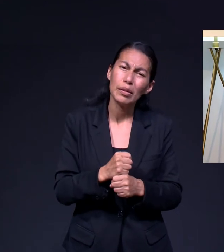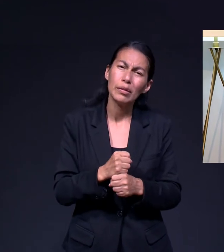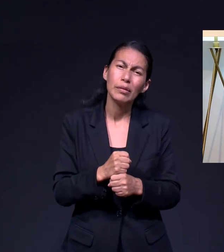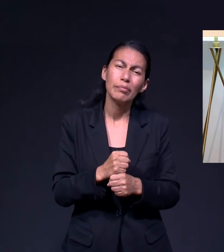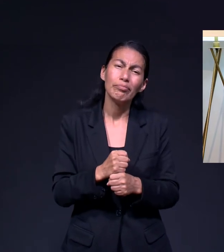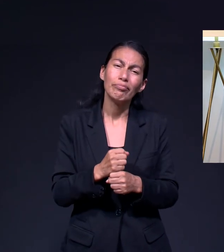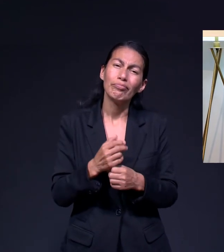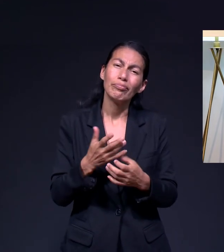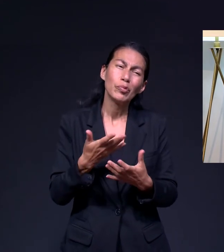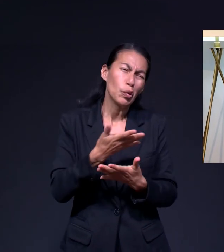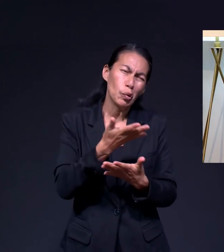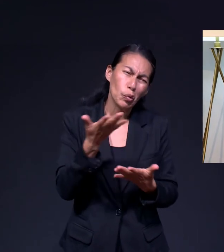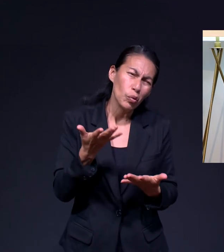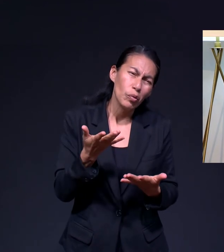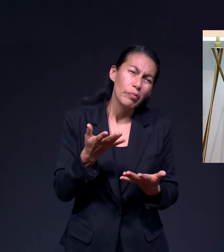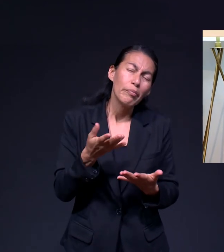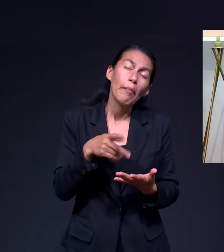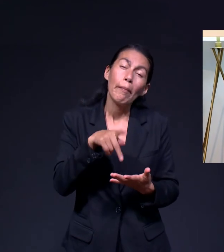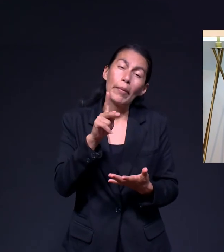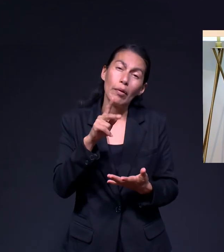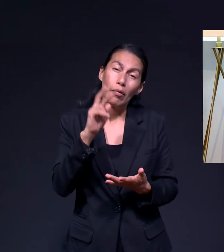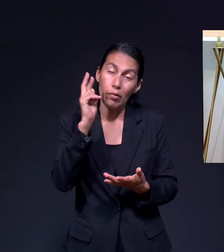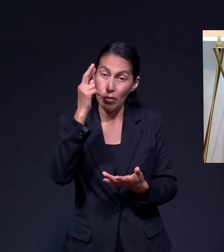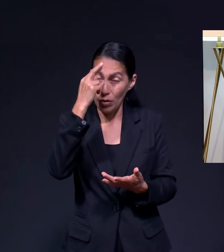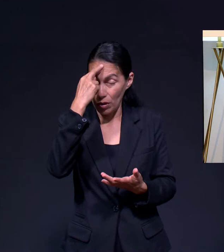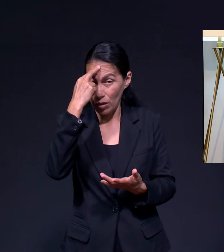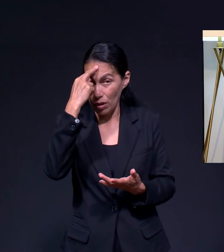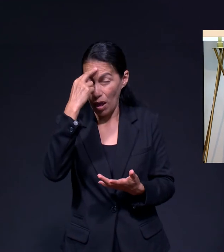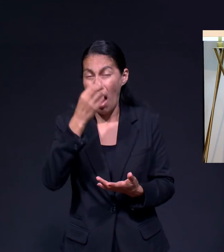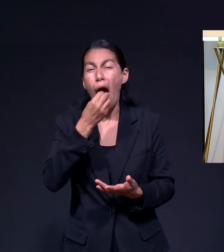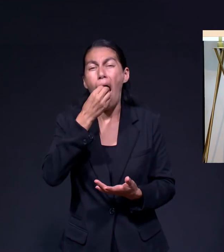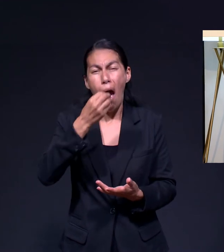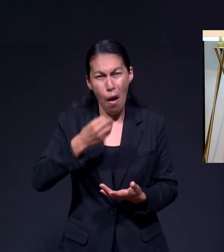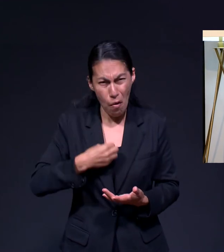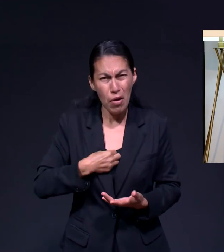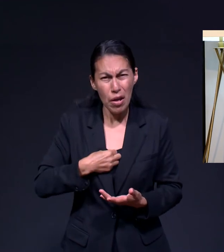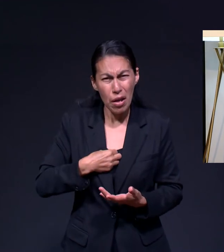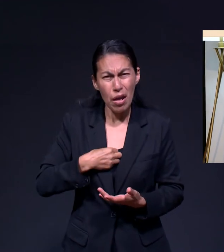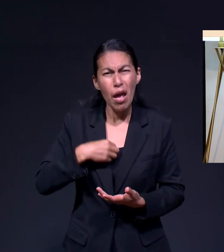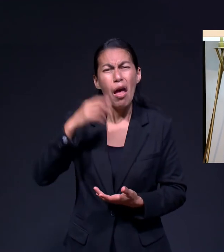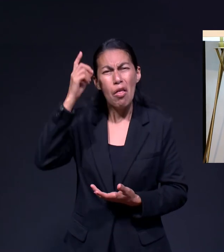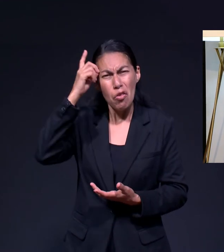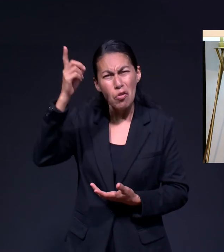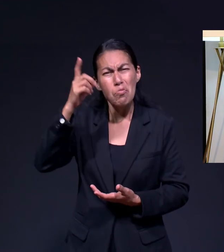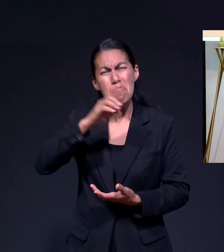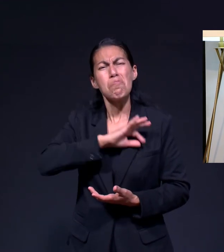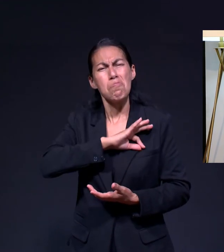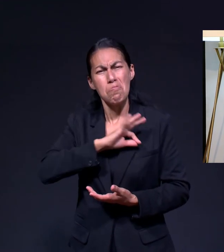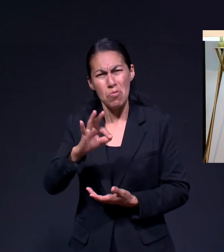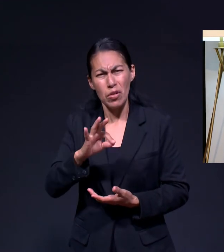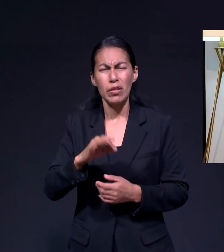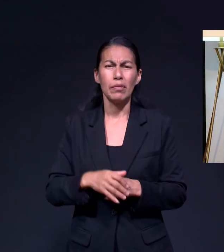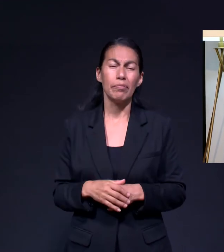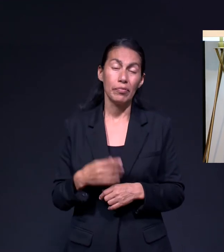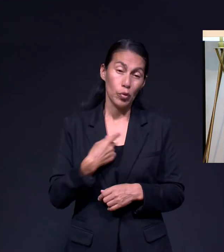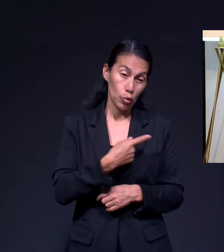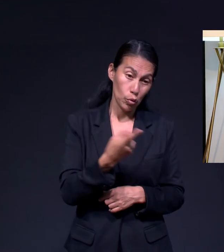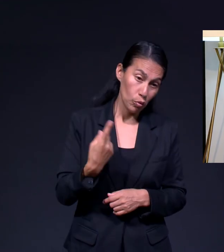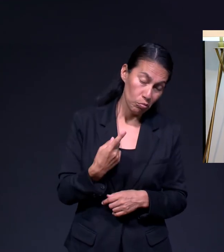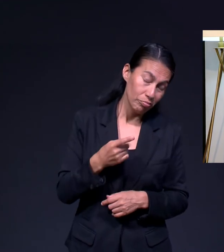momentos porque para dios todo es posible para uno